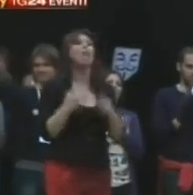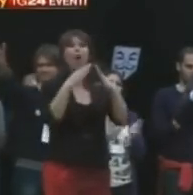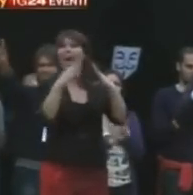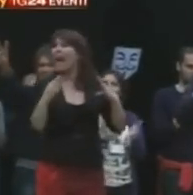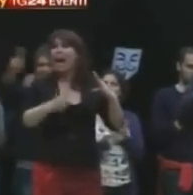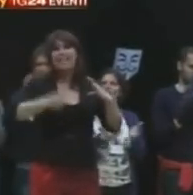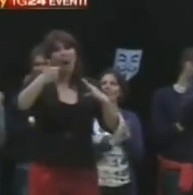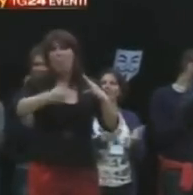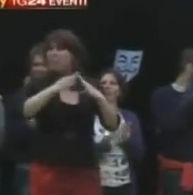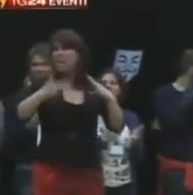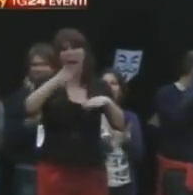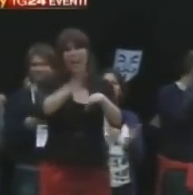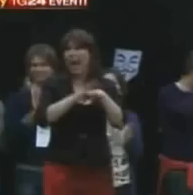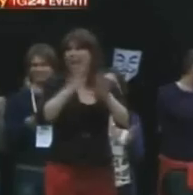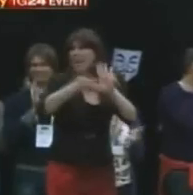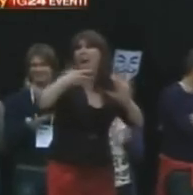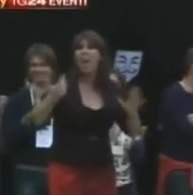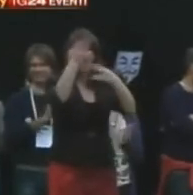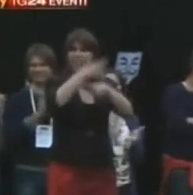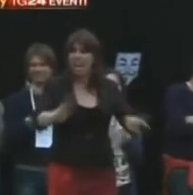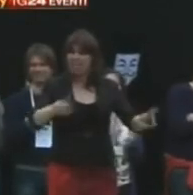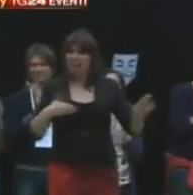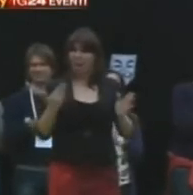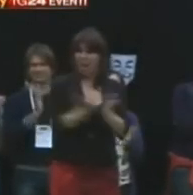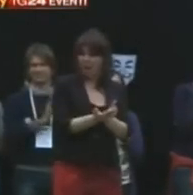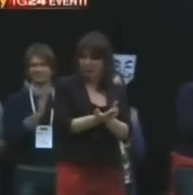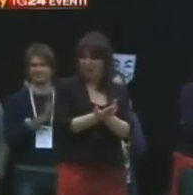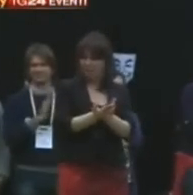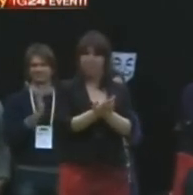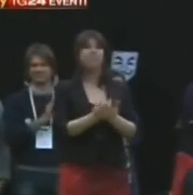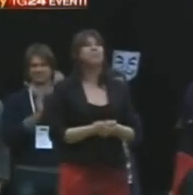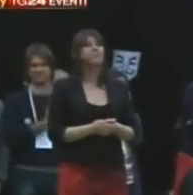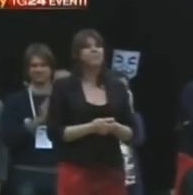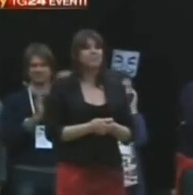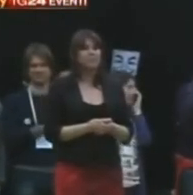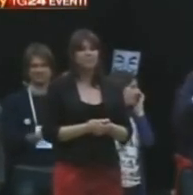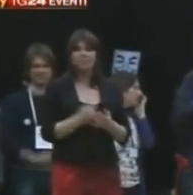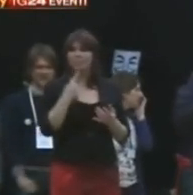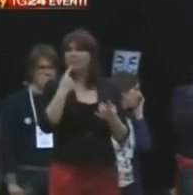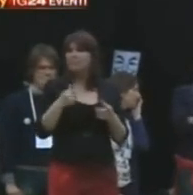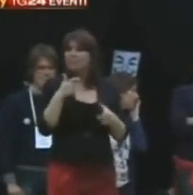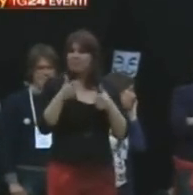l'impignorabilità della prima casa. Ora vanno, guardate, io non voglio, guardate,